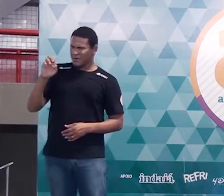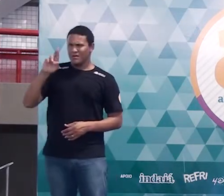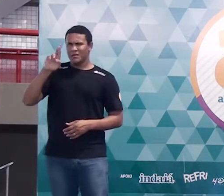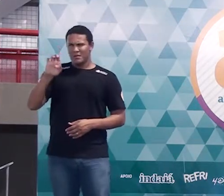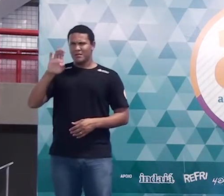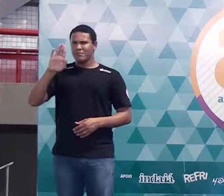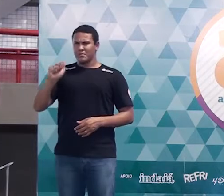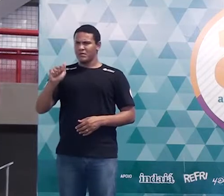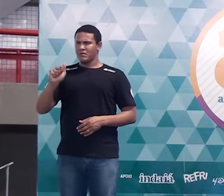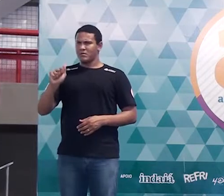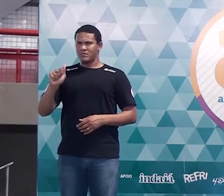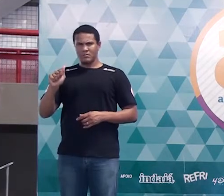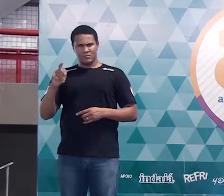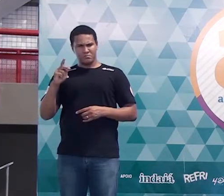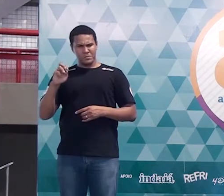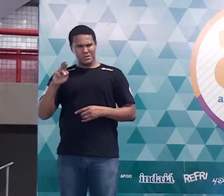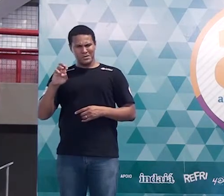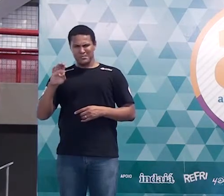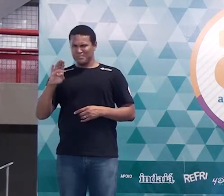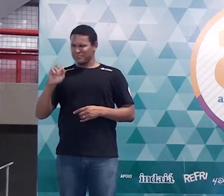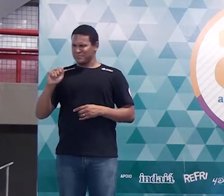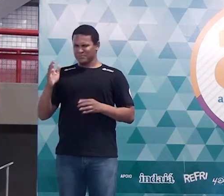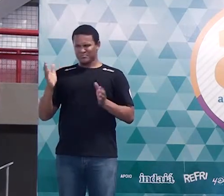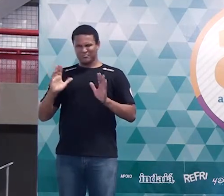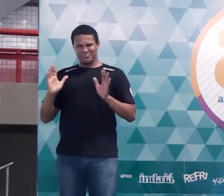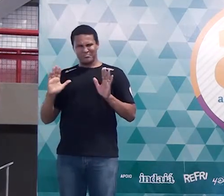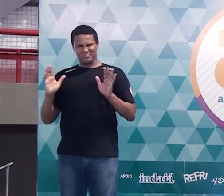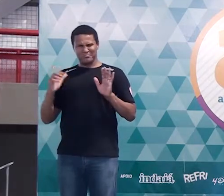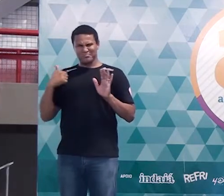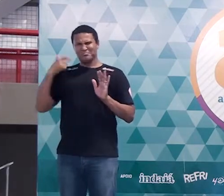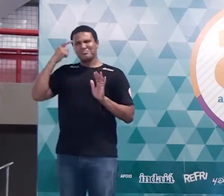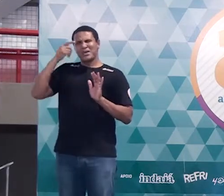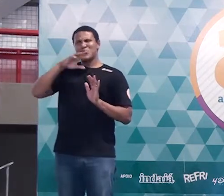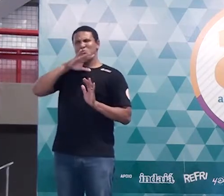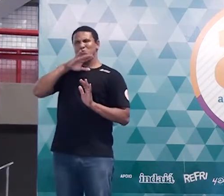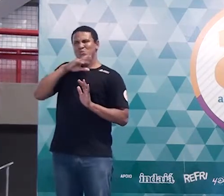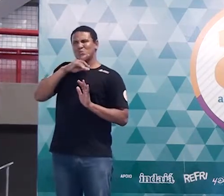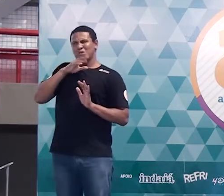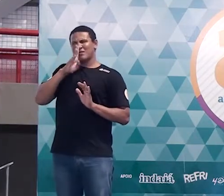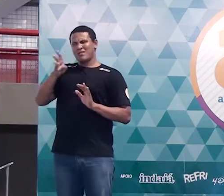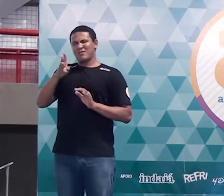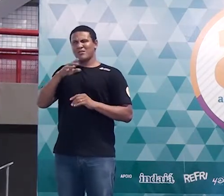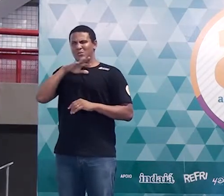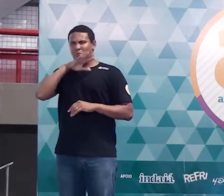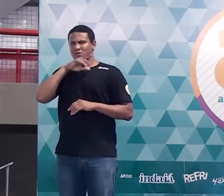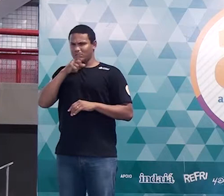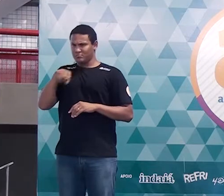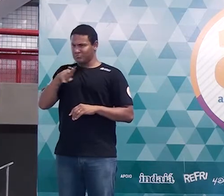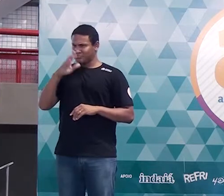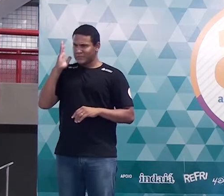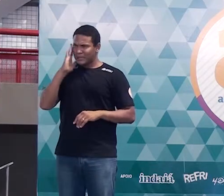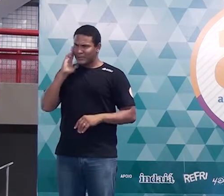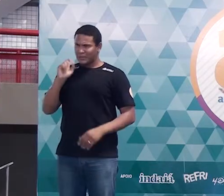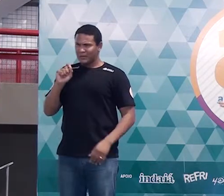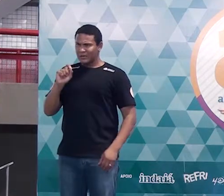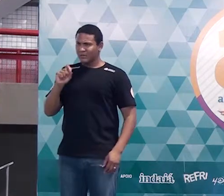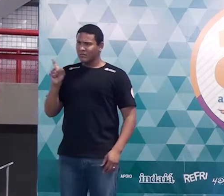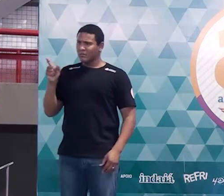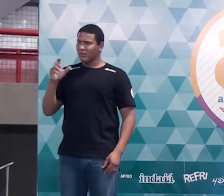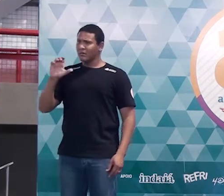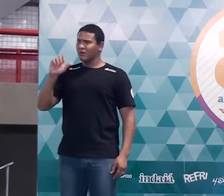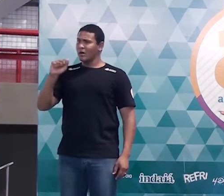Taperebá. Eu vi o pereba e pereba no meu, achei que fosse uma coisa ruim. Vocês sabem o que é taperebá?